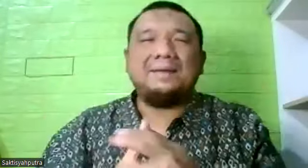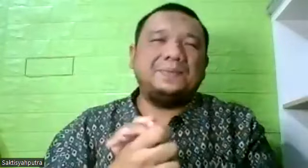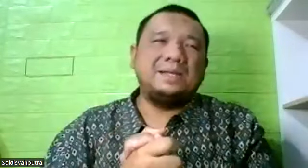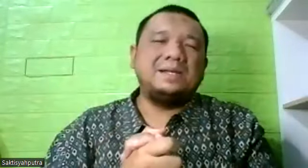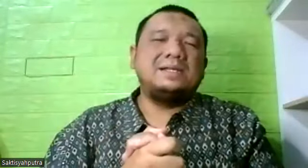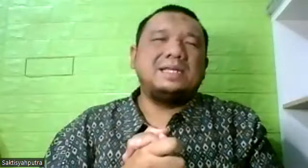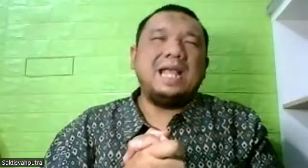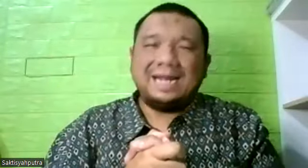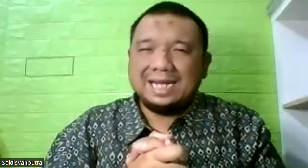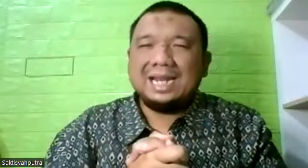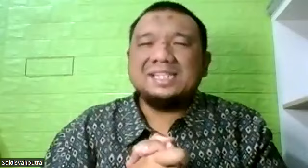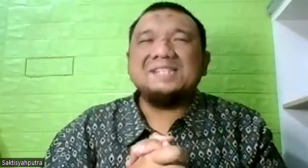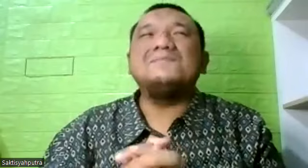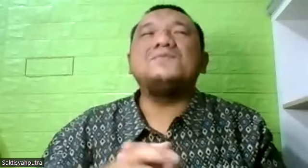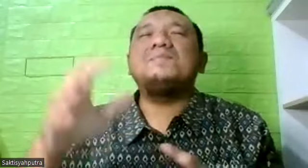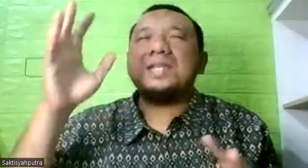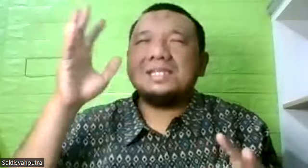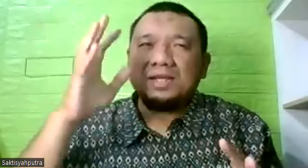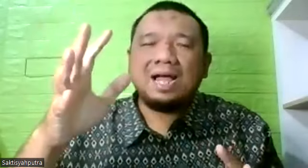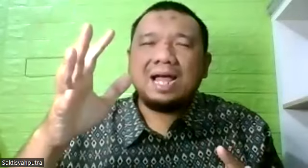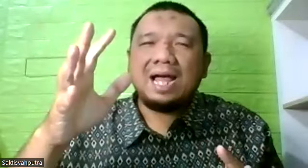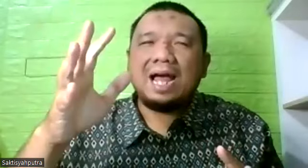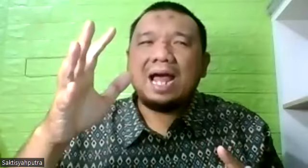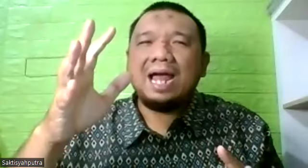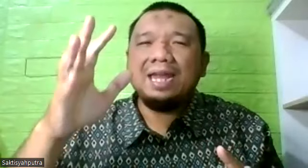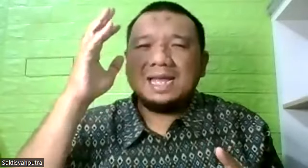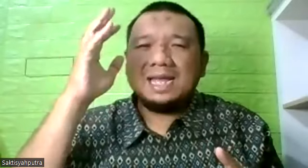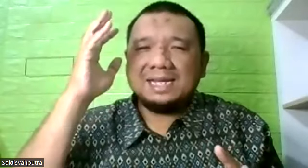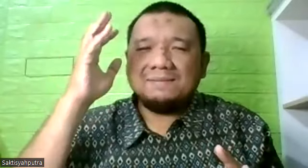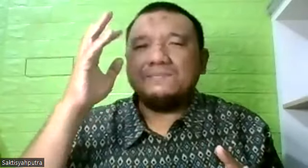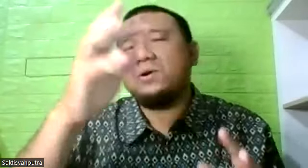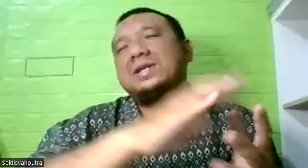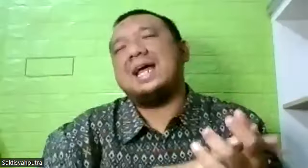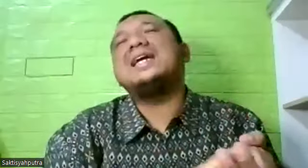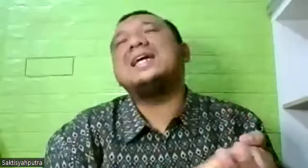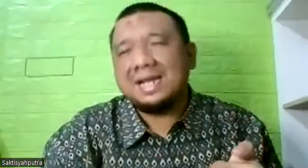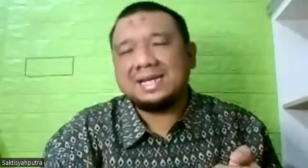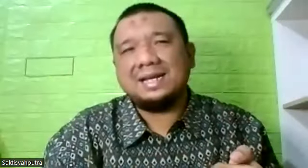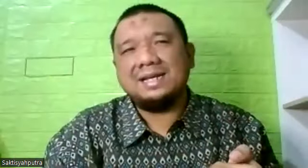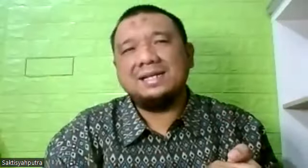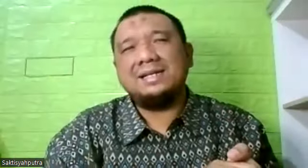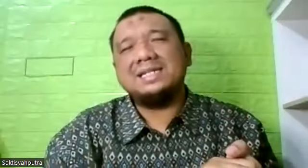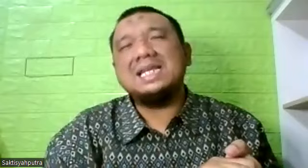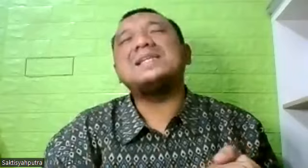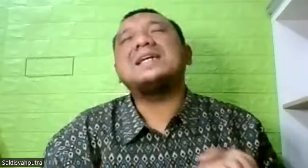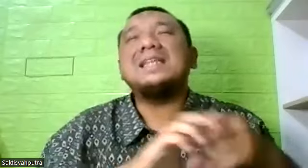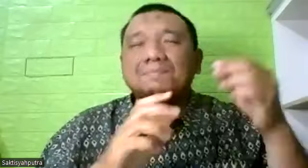Yakinlah semua peristiwa ada ibrahnya ada hikmahnya yang bisa kita petik